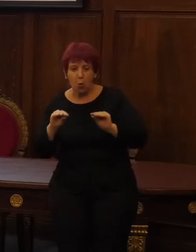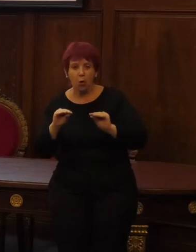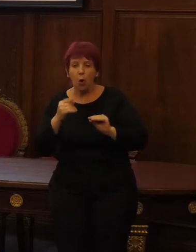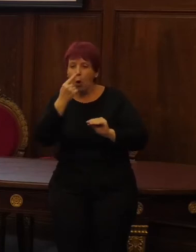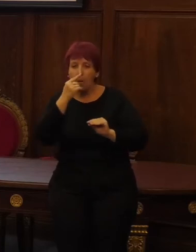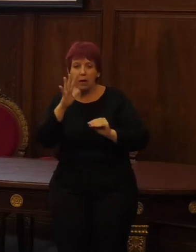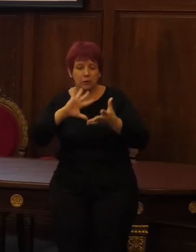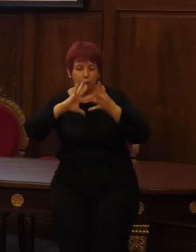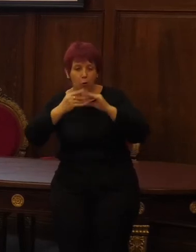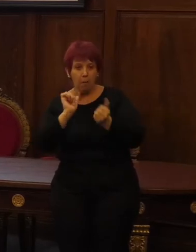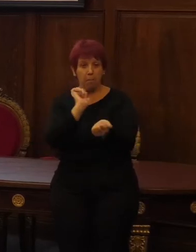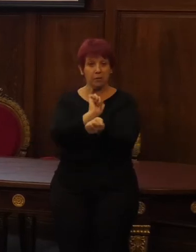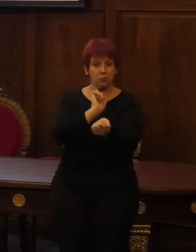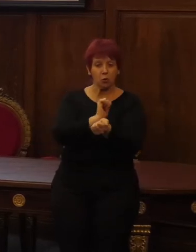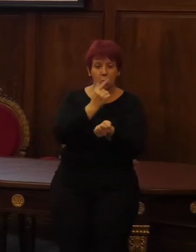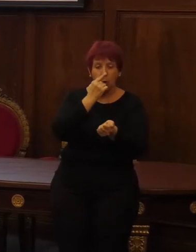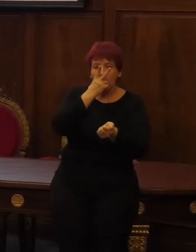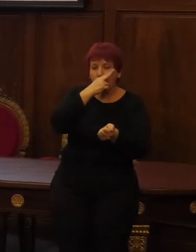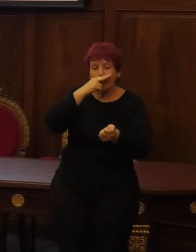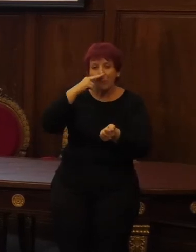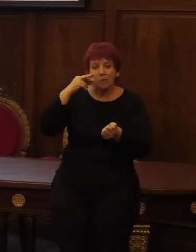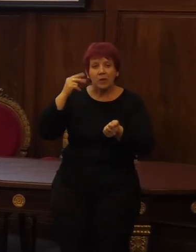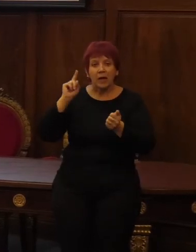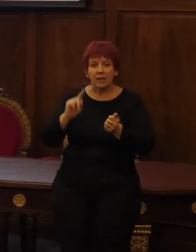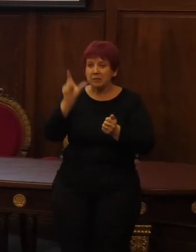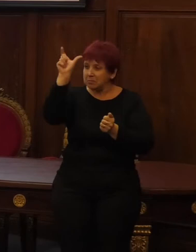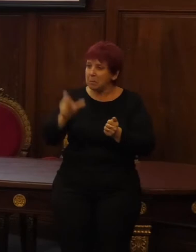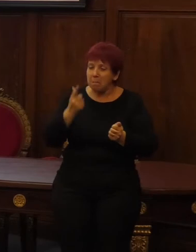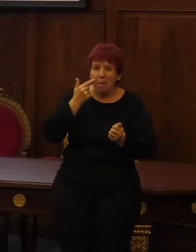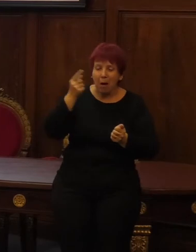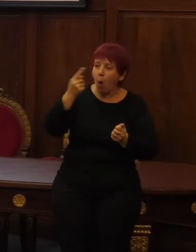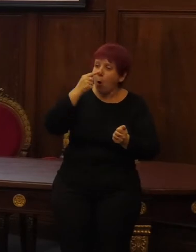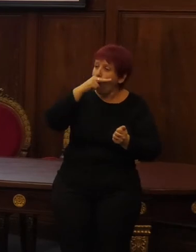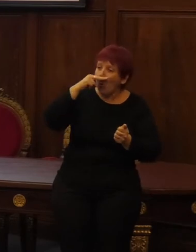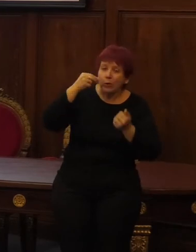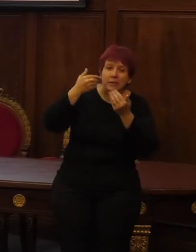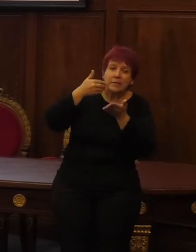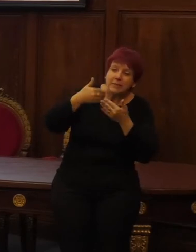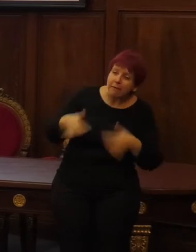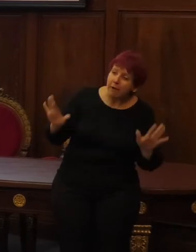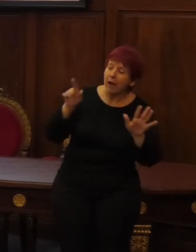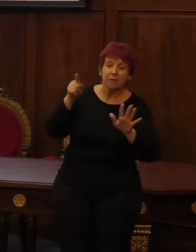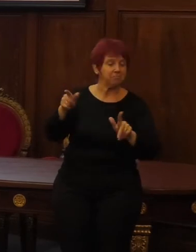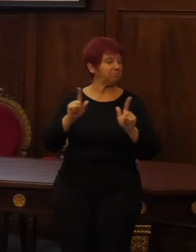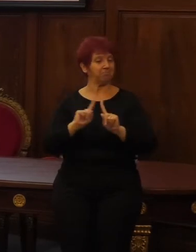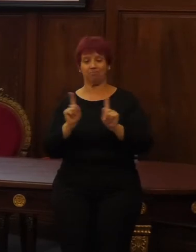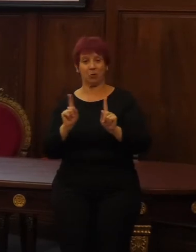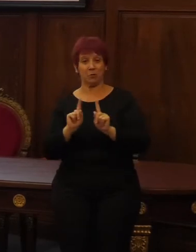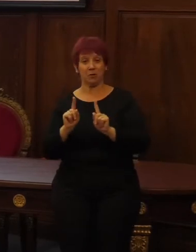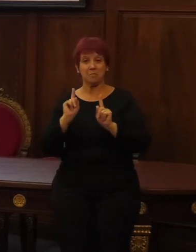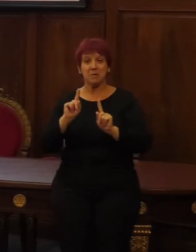preso, un olor que demoró en írsele a papá, que hasta las cosas que trajo lo